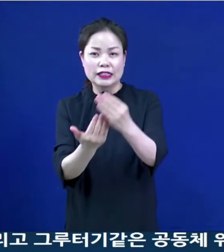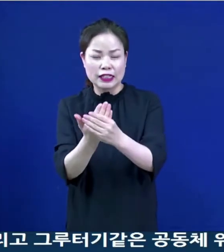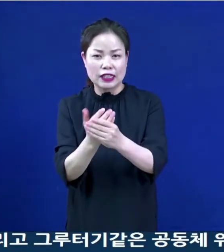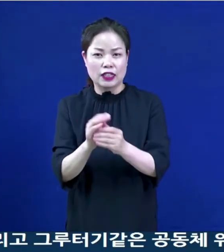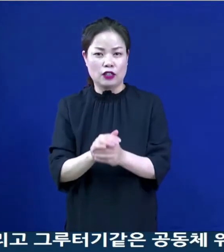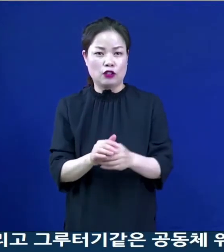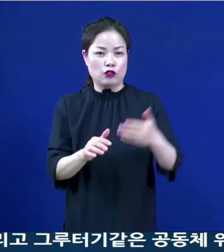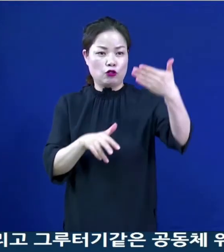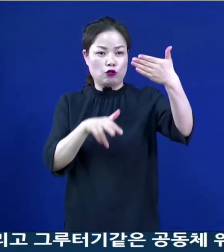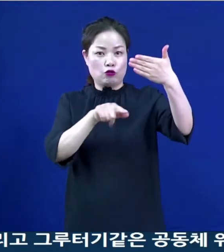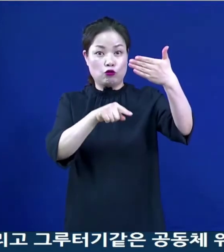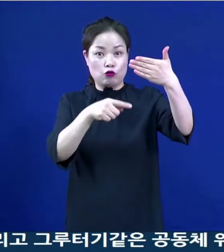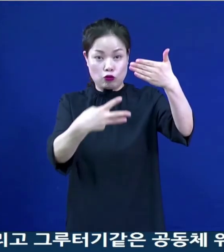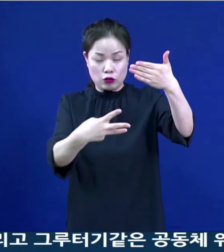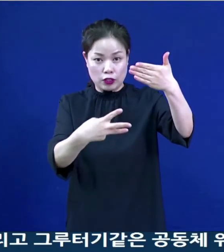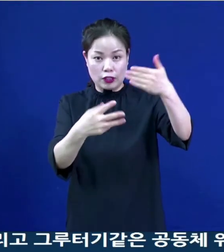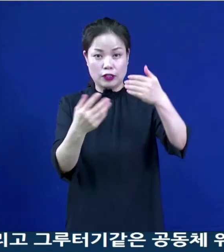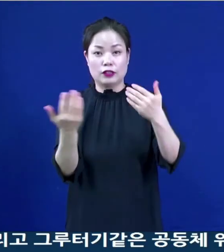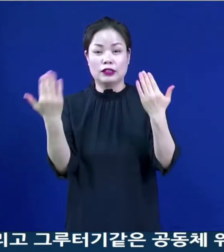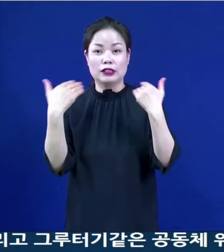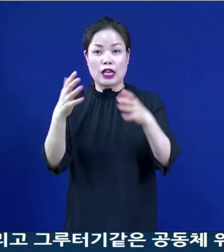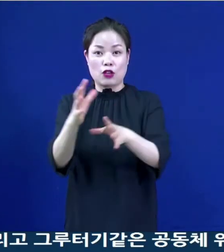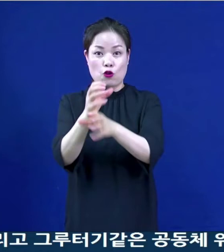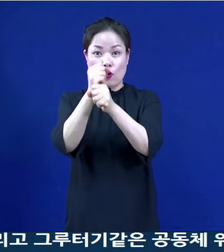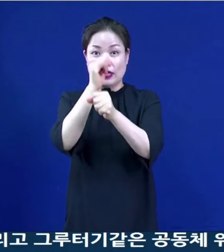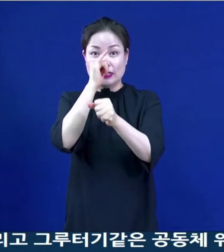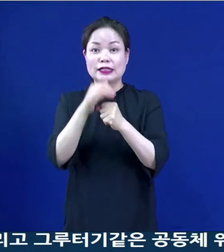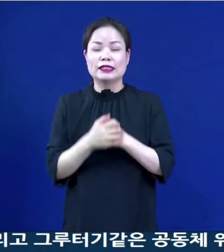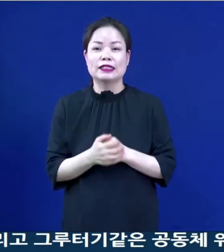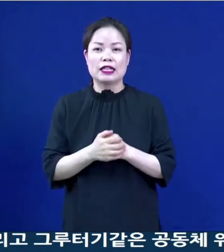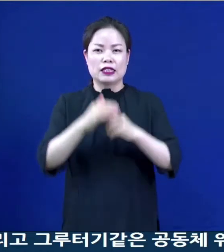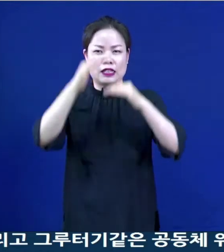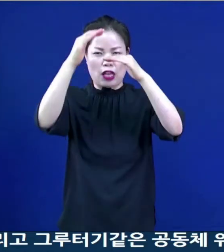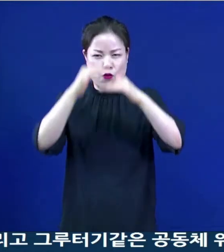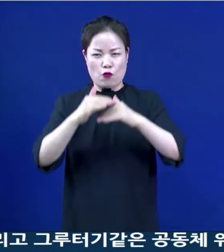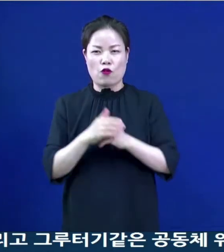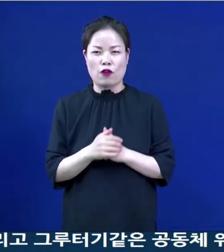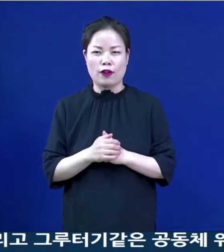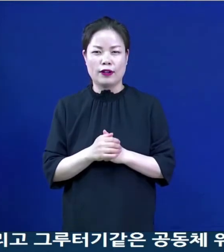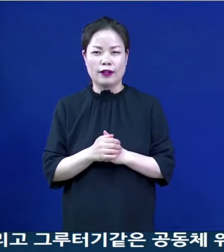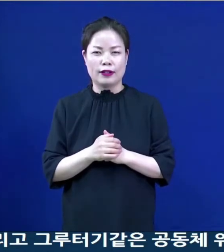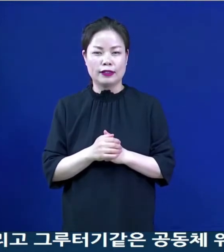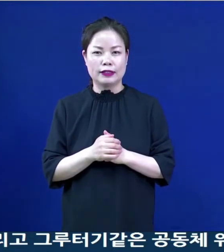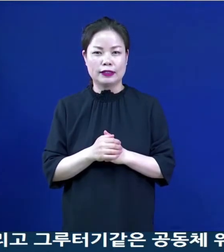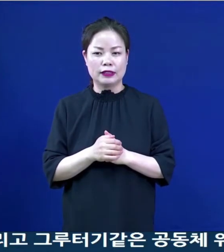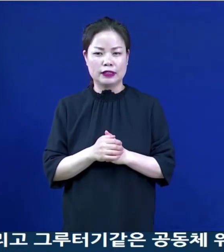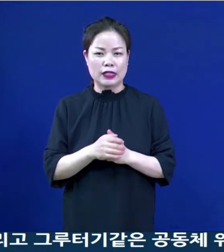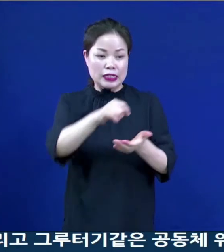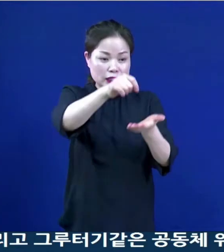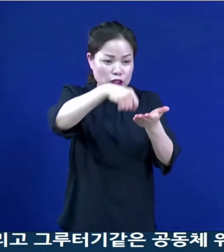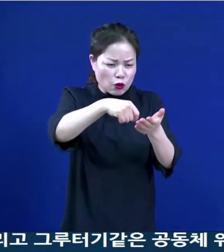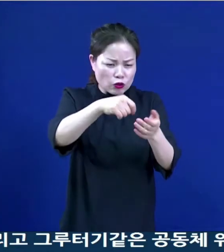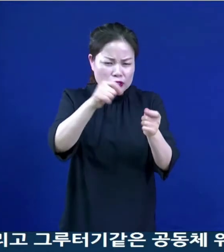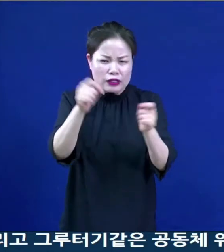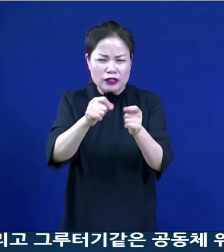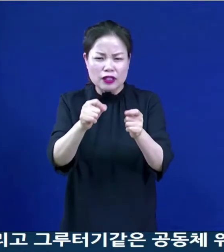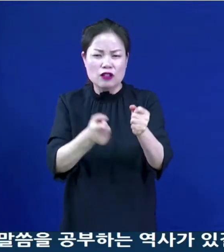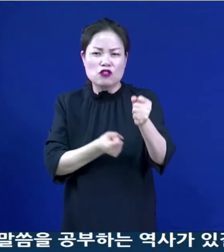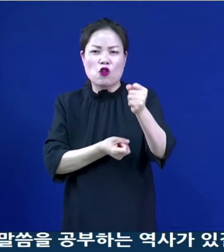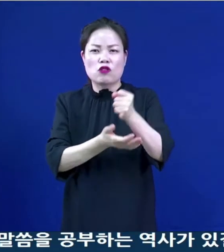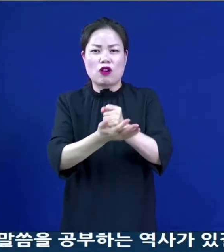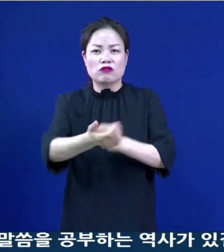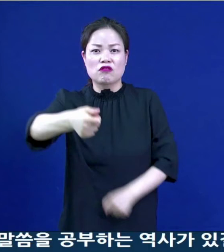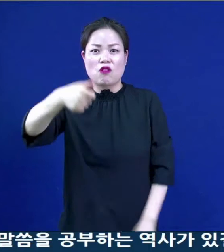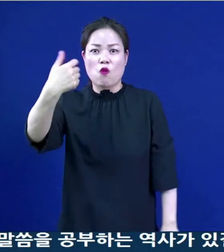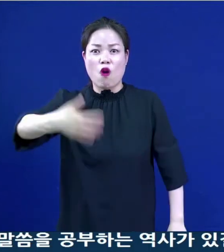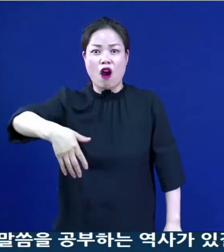한 절 안에 두란노 서원의 사역이 요약되어 있는데, 이 내용은 이런 거예요. 기록은 짧은데 영향력은 엄청난